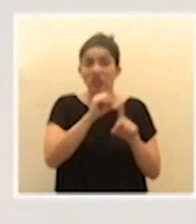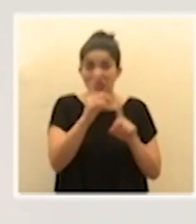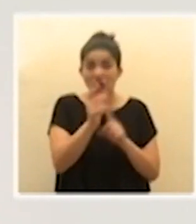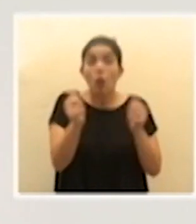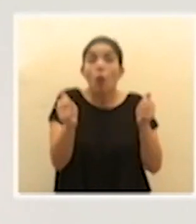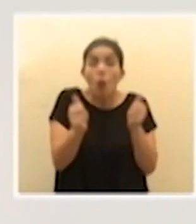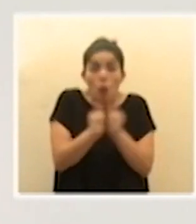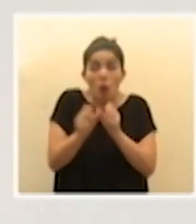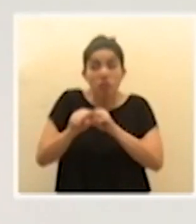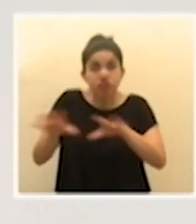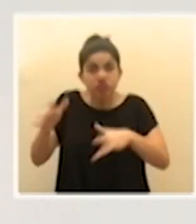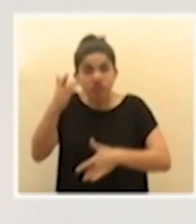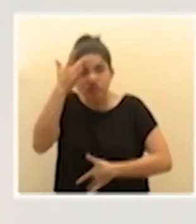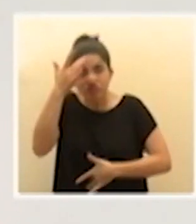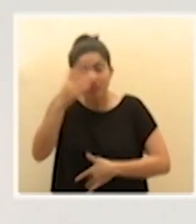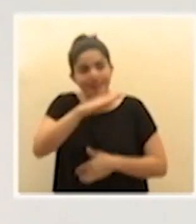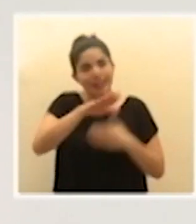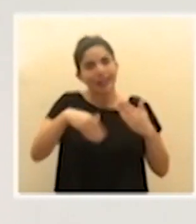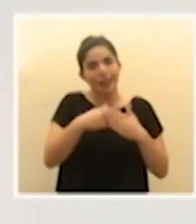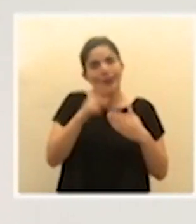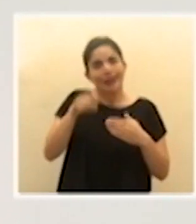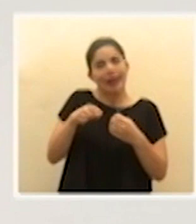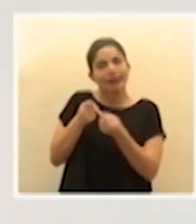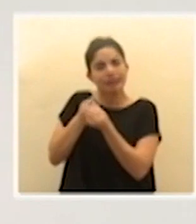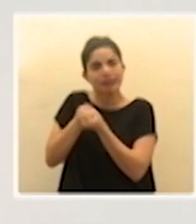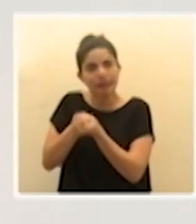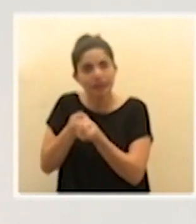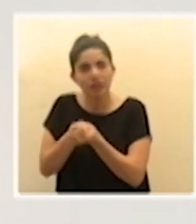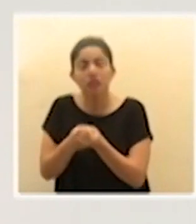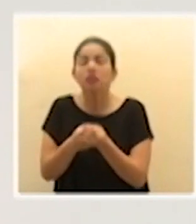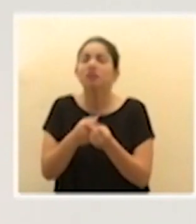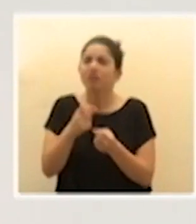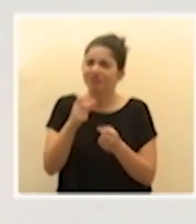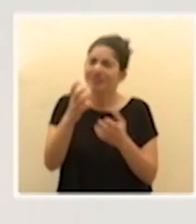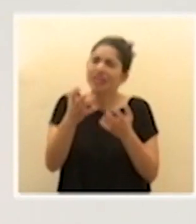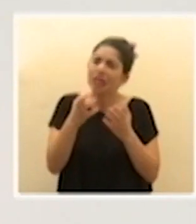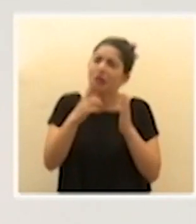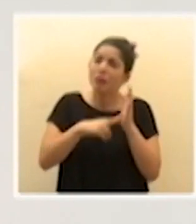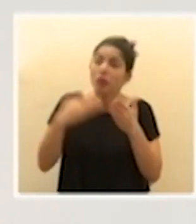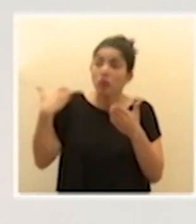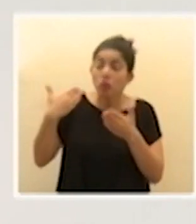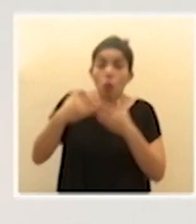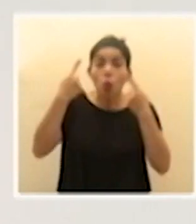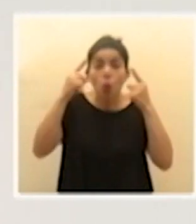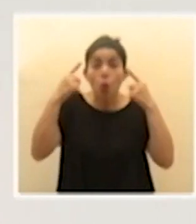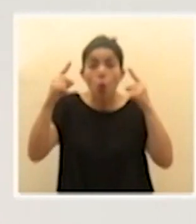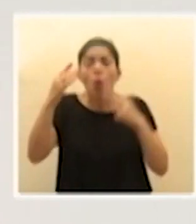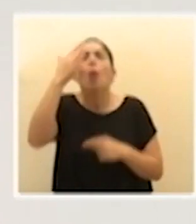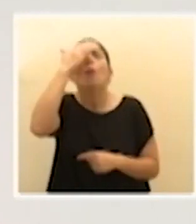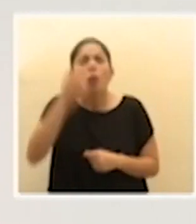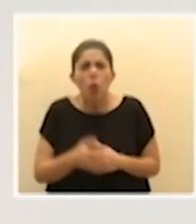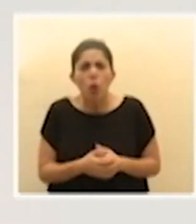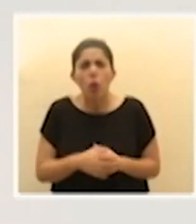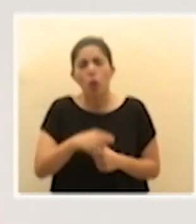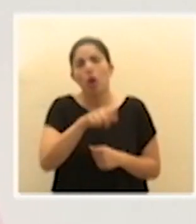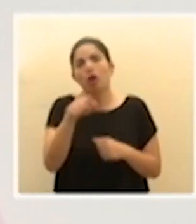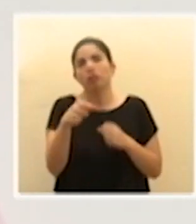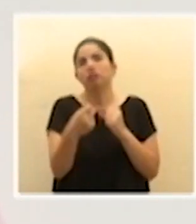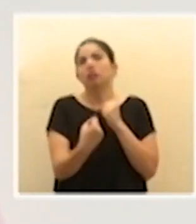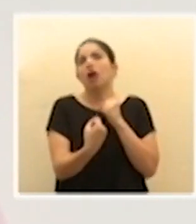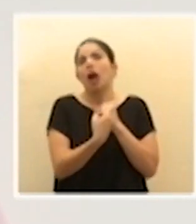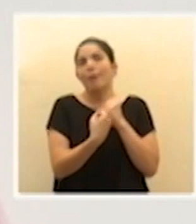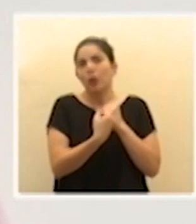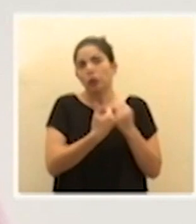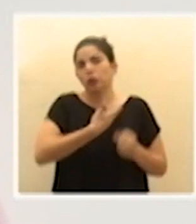esta pandemia, y que todos tenemos que aportar. Y yo quiero reiterar también que hemos logrado lo que hemos logrado porque hemos contado con el apoyo